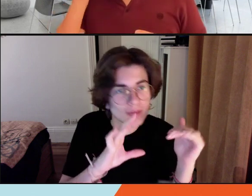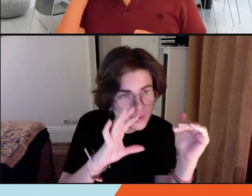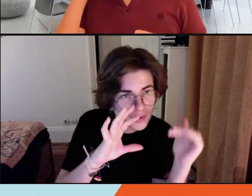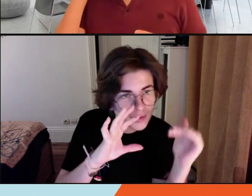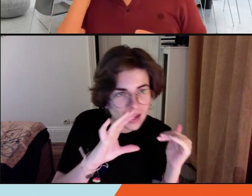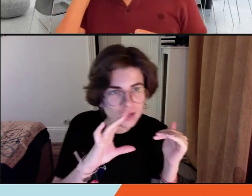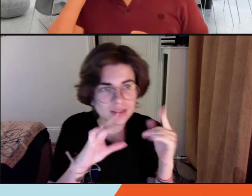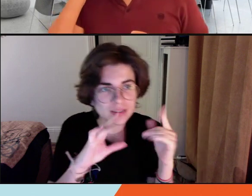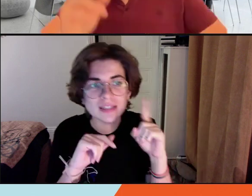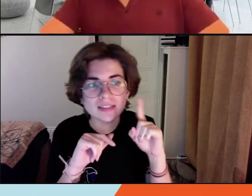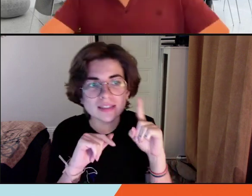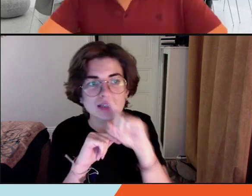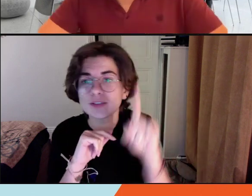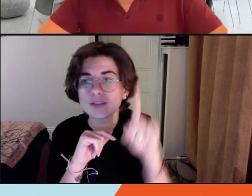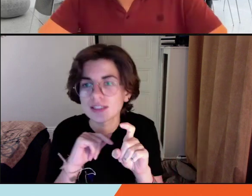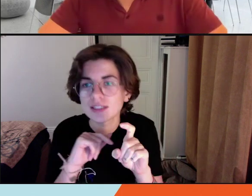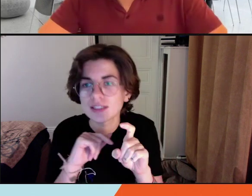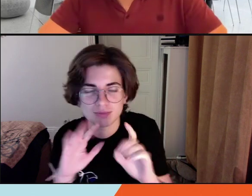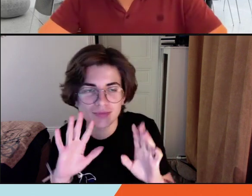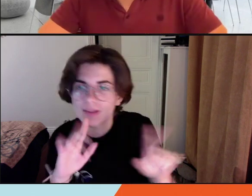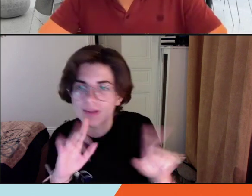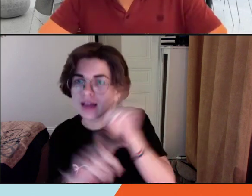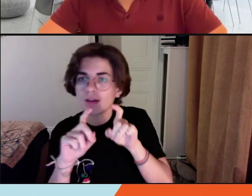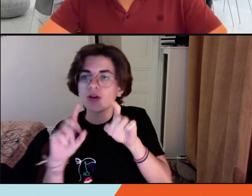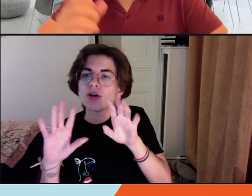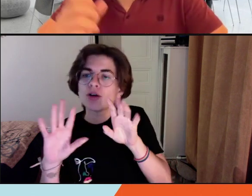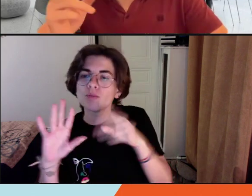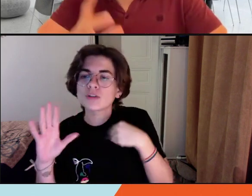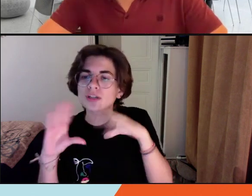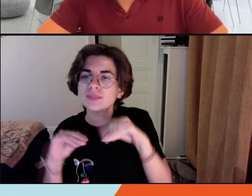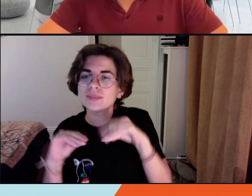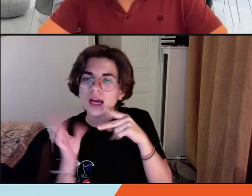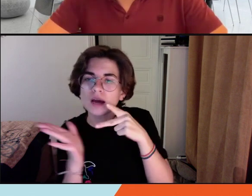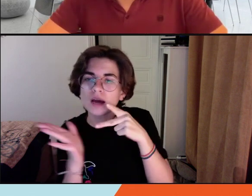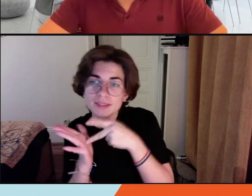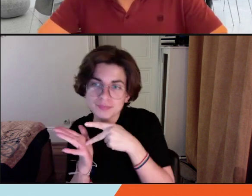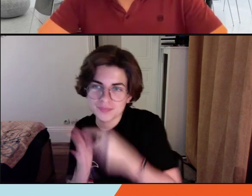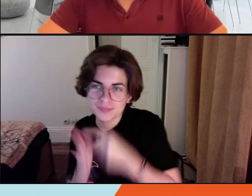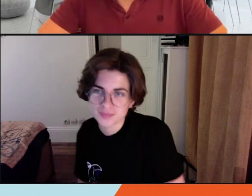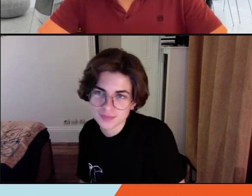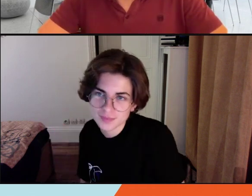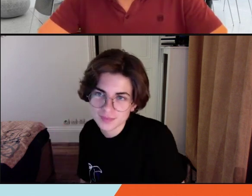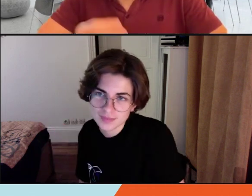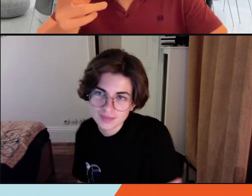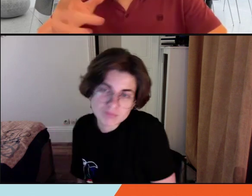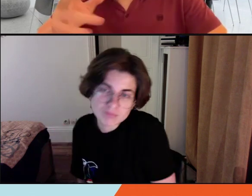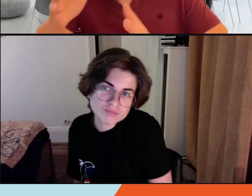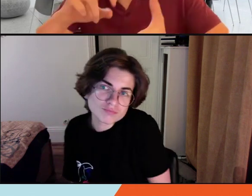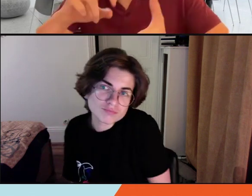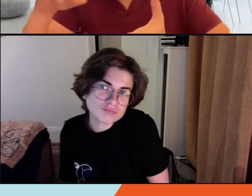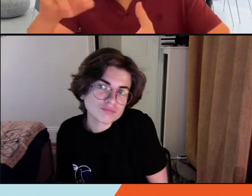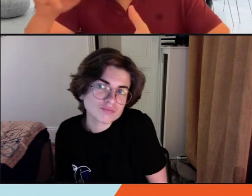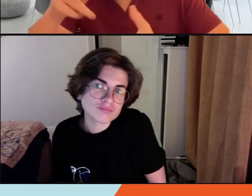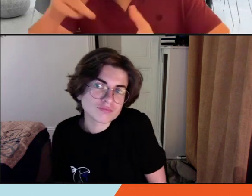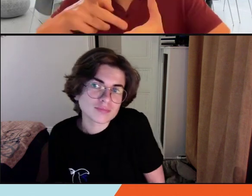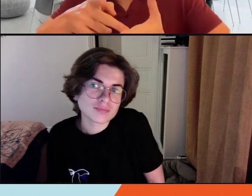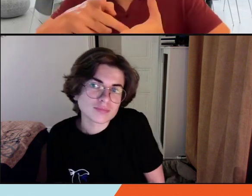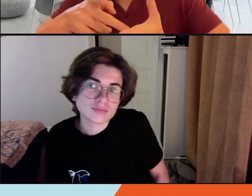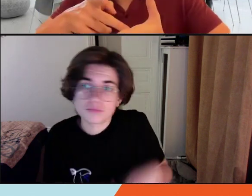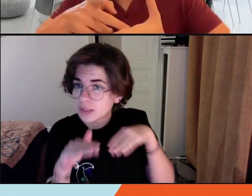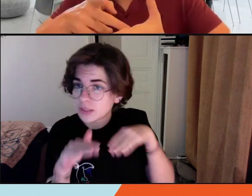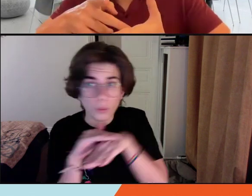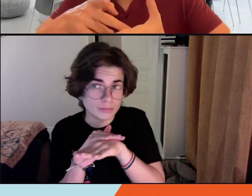À côté, il y a Oui. quelqu'un qui a une question. Okay. Moi, j'habite à Paris. Okay. Comment tu te déplaces à Paris?